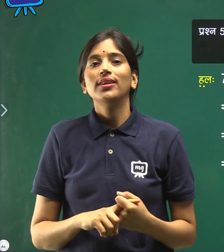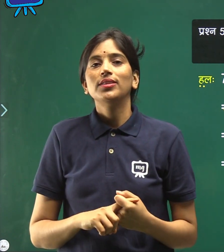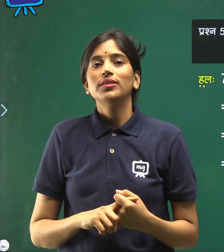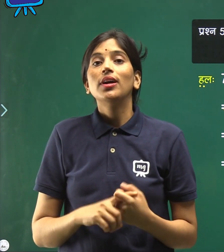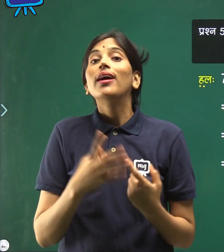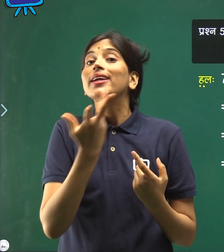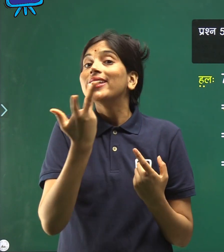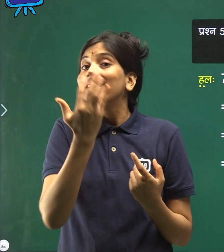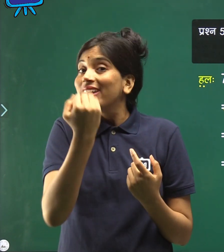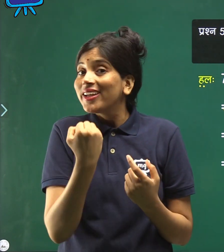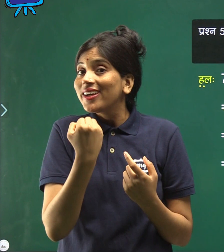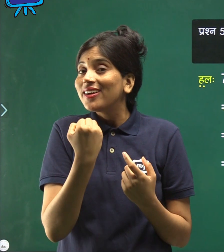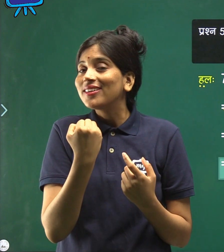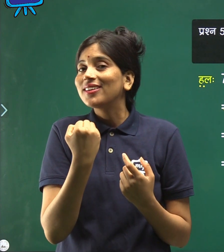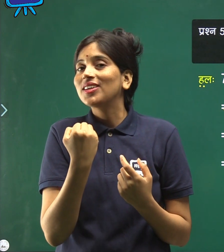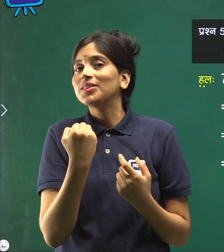कितना आएगा?